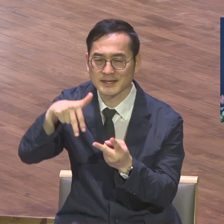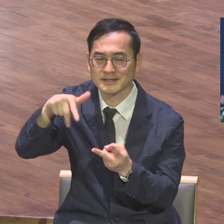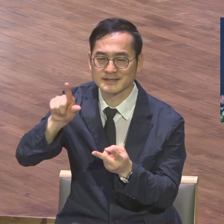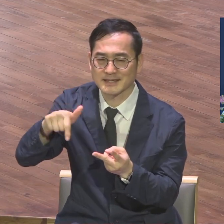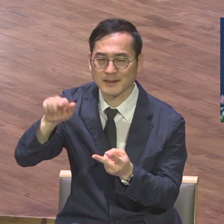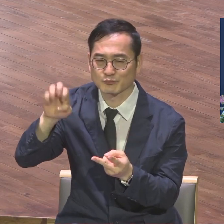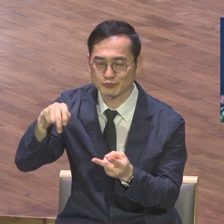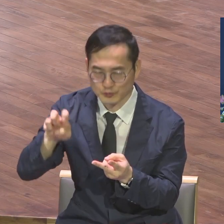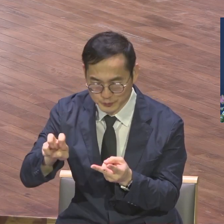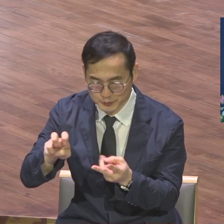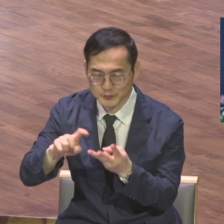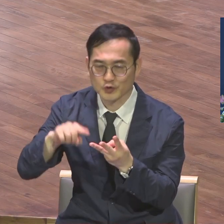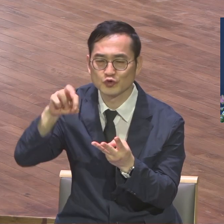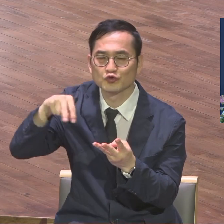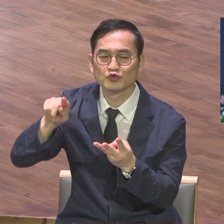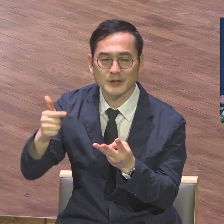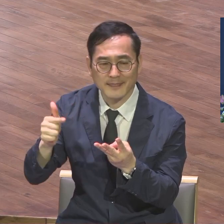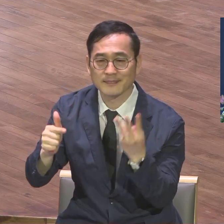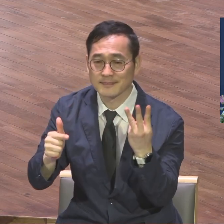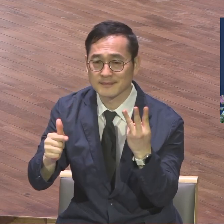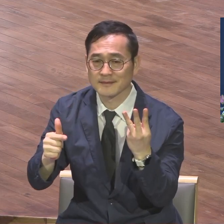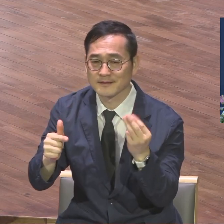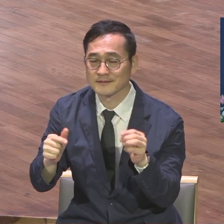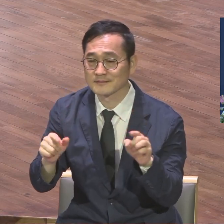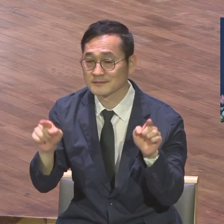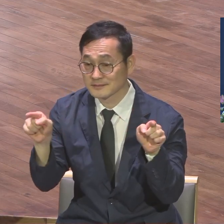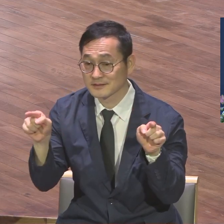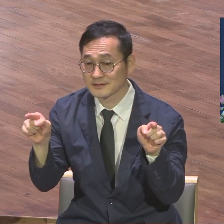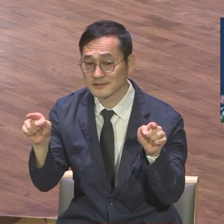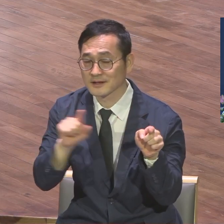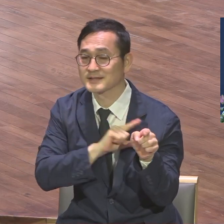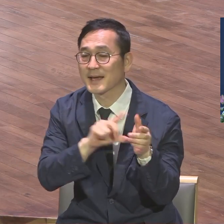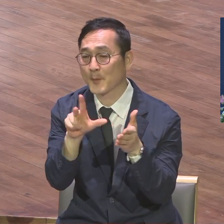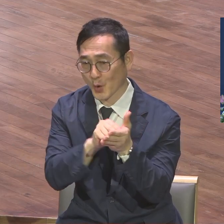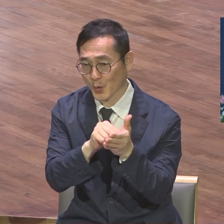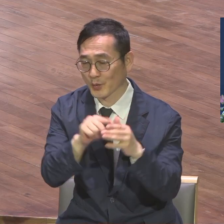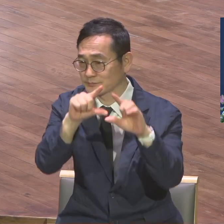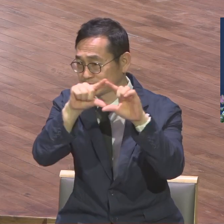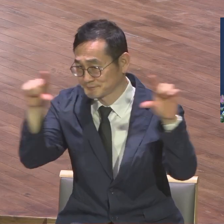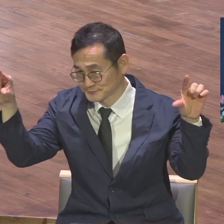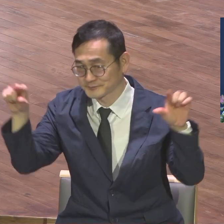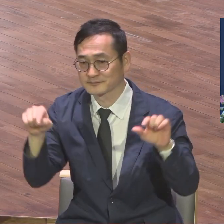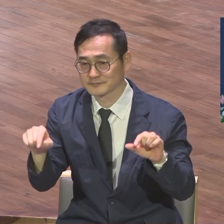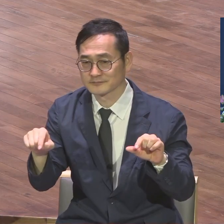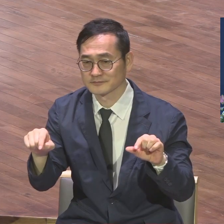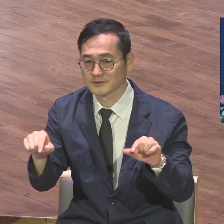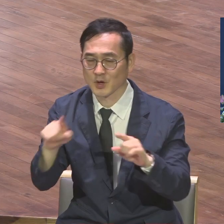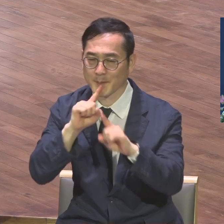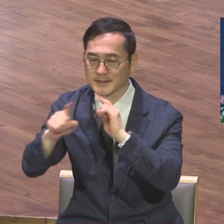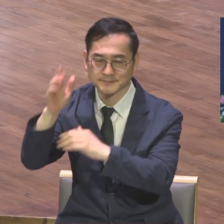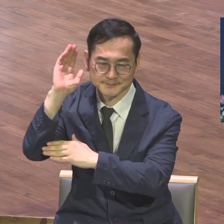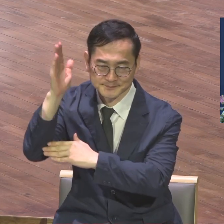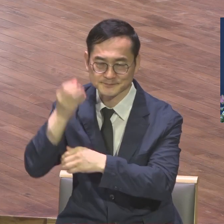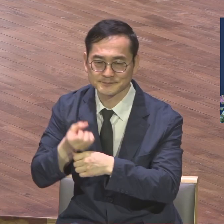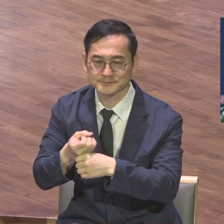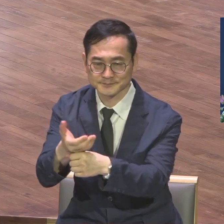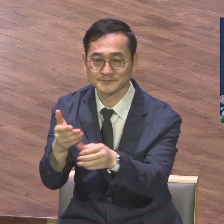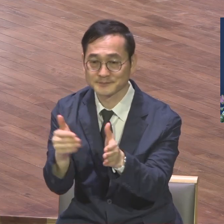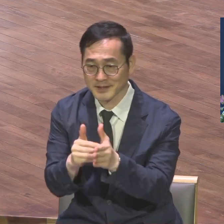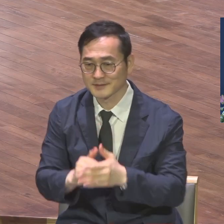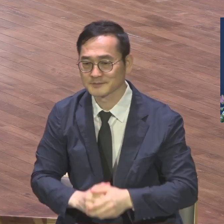주제로 지난 일산 킨텍스에서 그렇게 개최가 되었습니다. 전